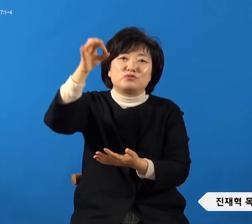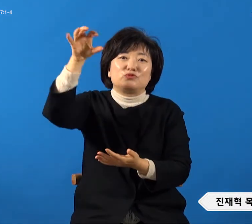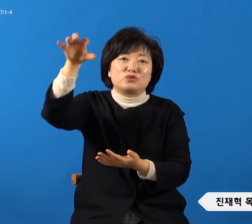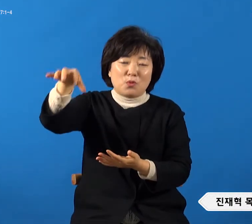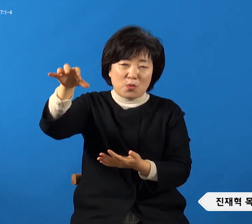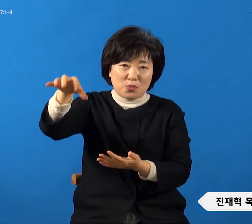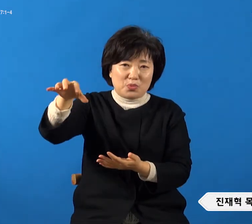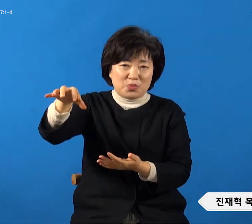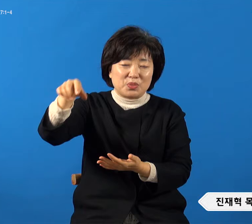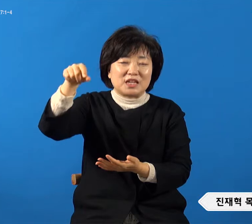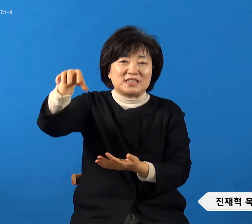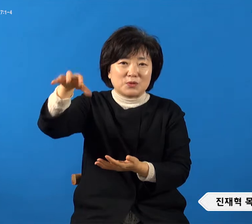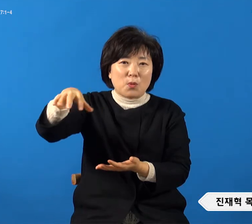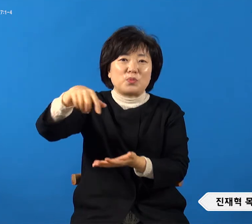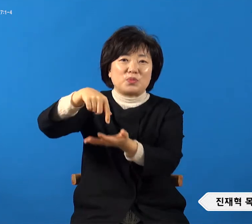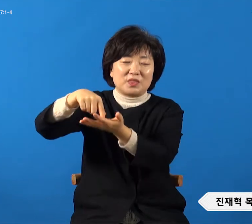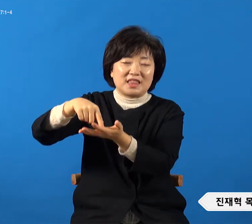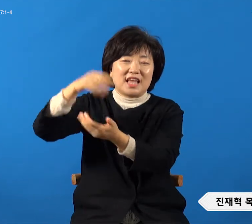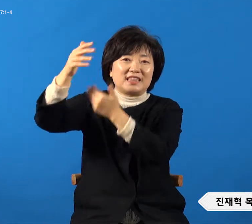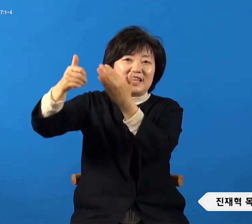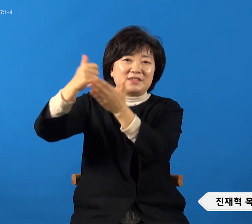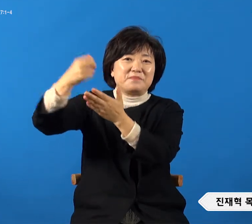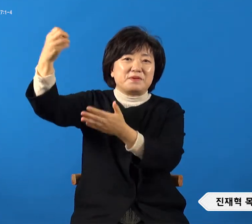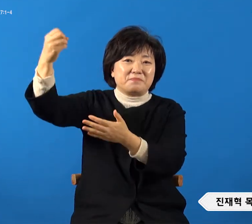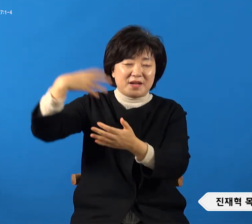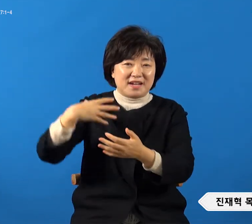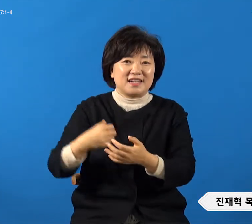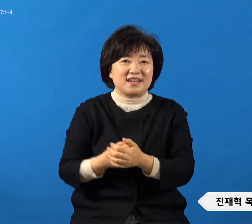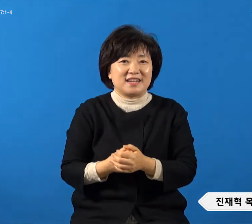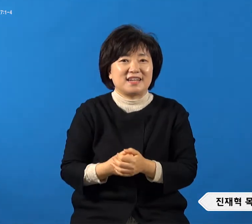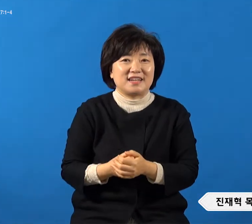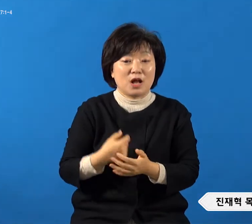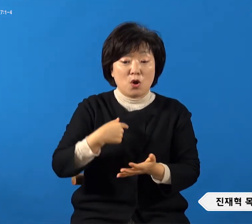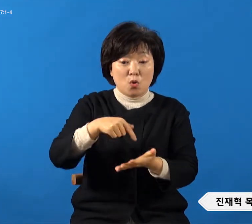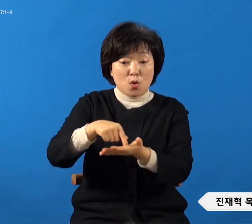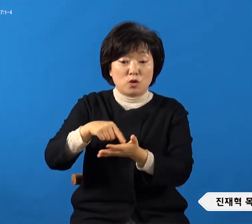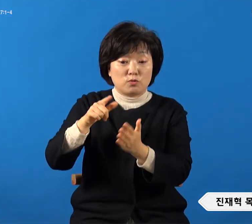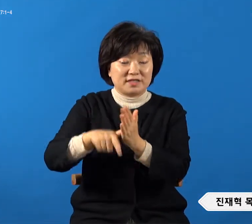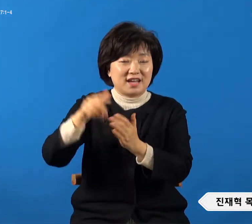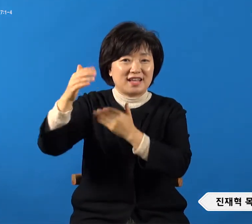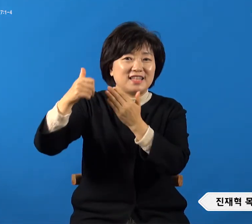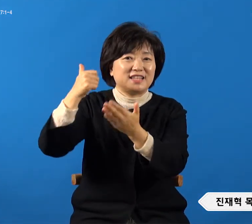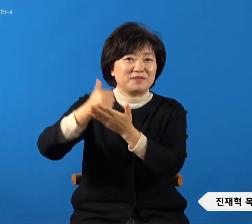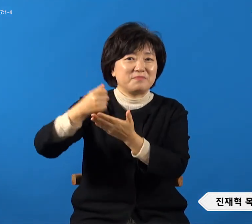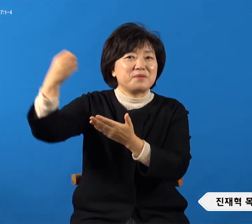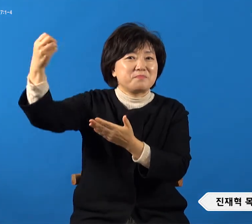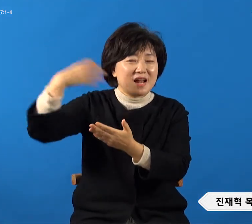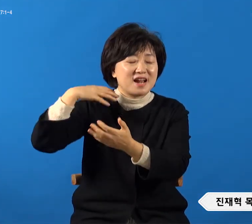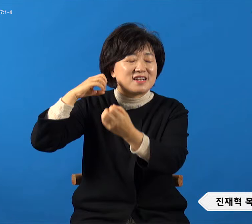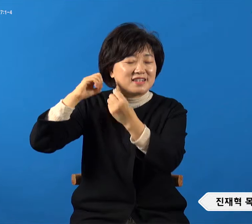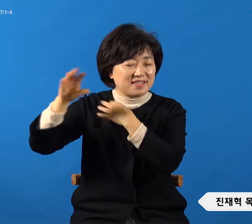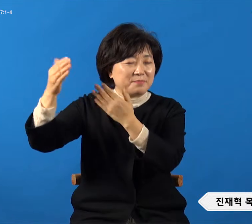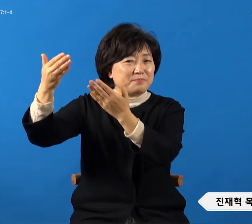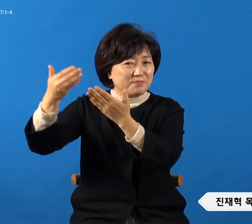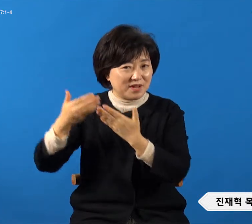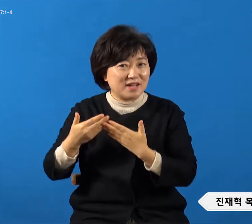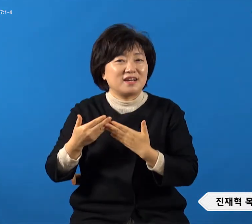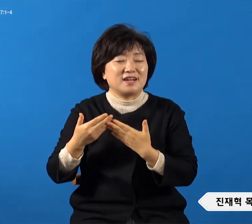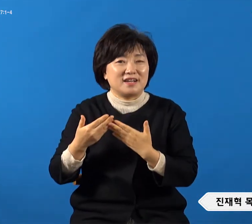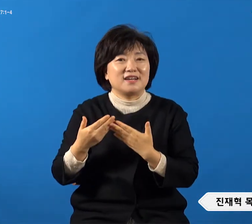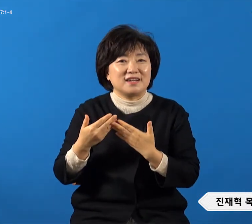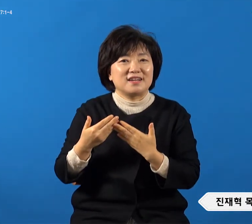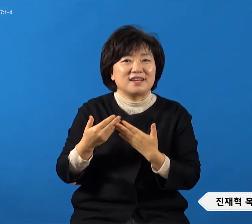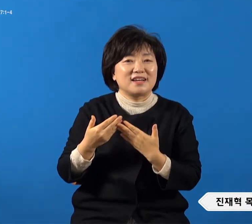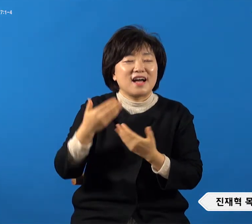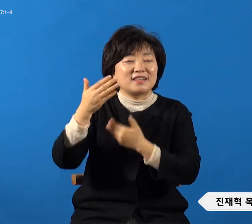그 고독 가운데 하나님 말씀하십니다. 그 고독 가운데 하나님 우리 가운데 응답하시고, 그 고독